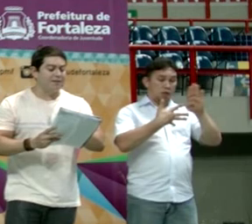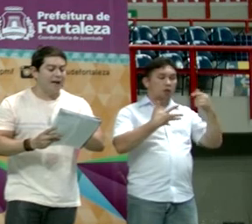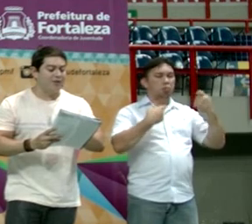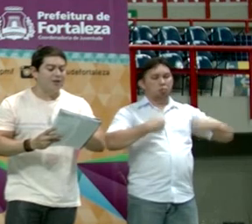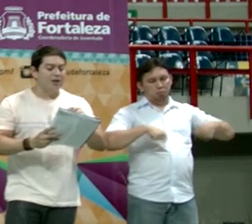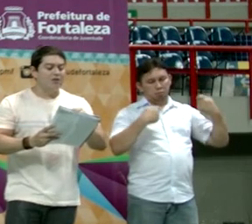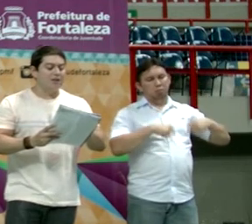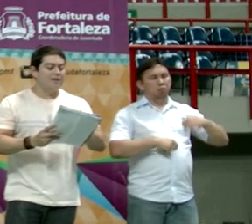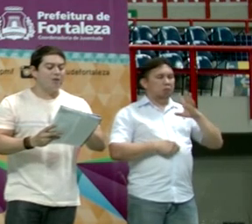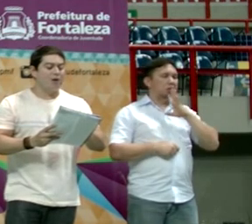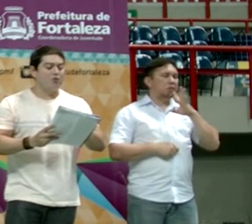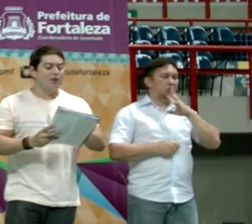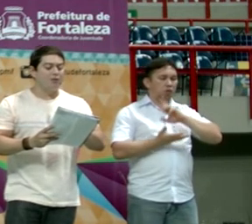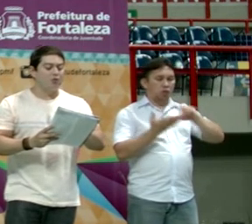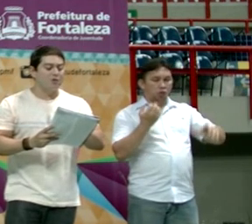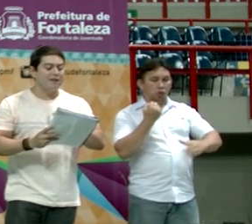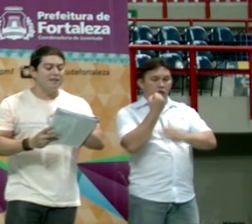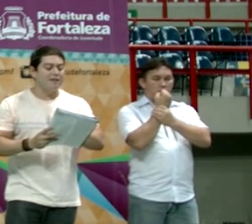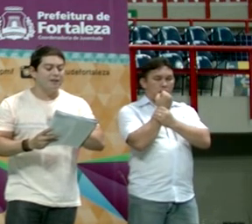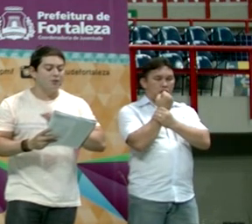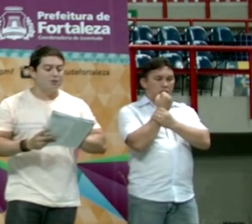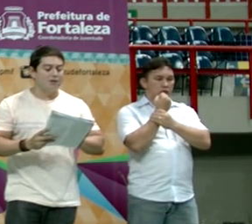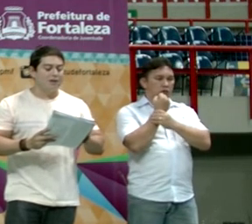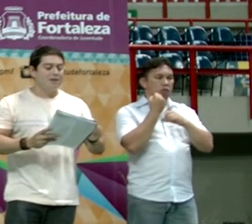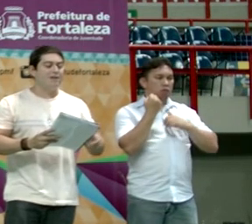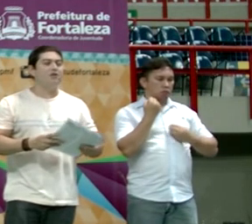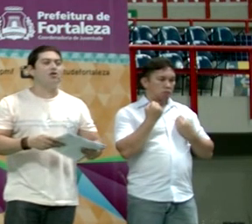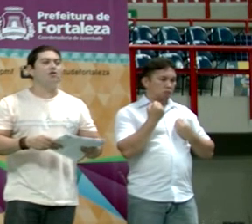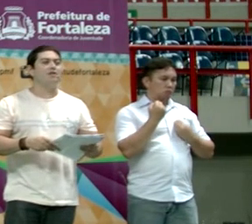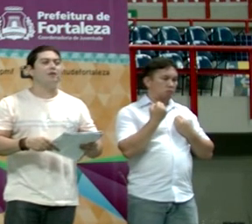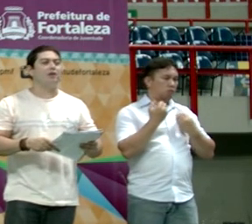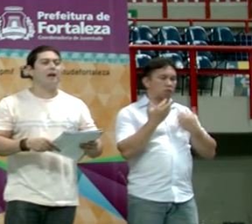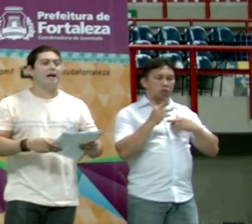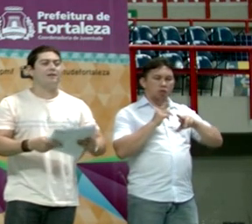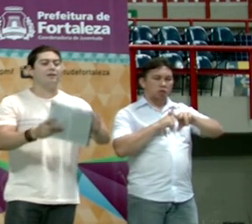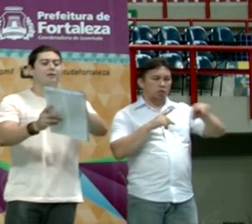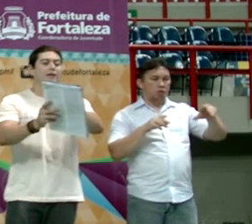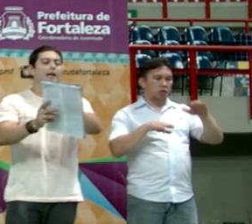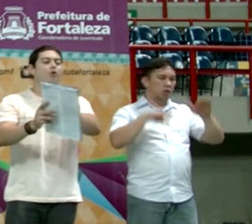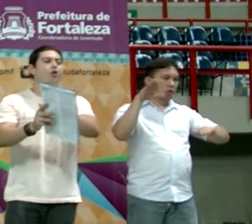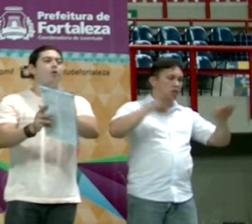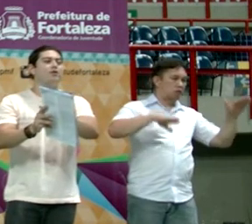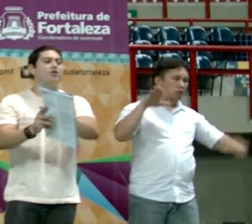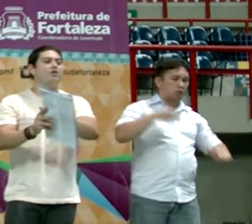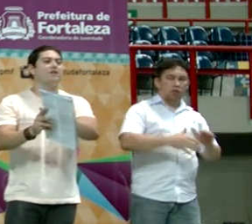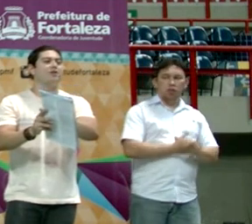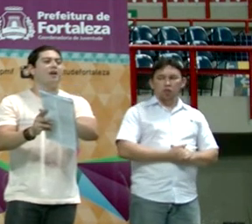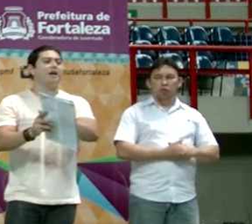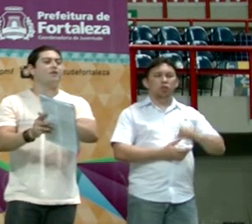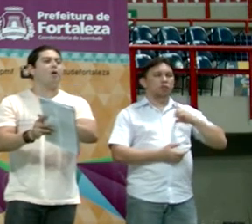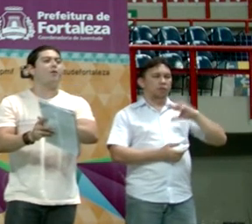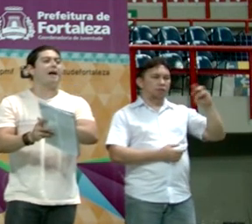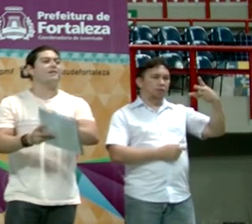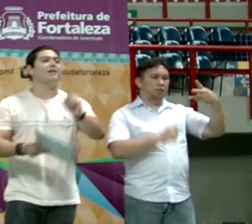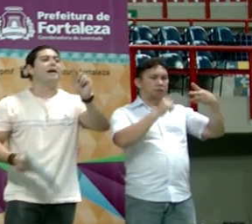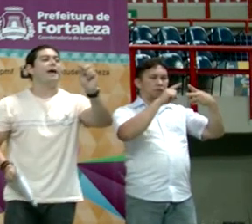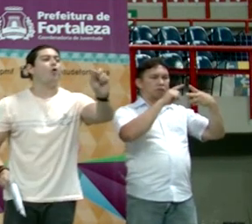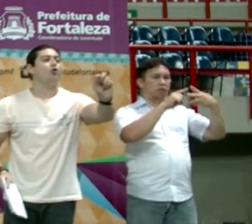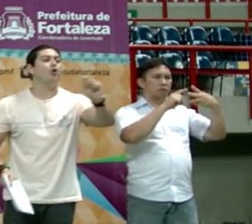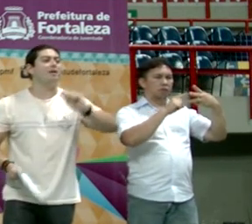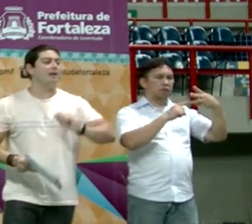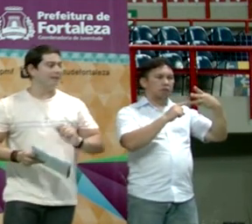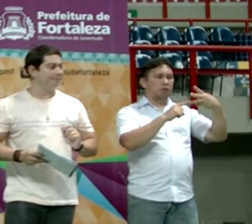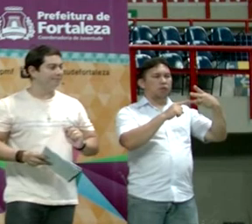reconhece a necessidade de assegurar o direito dos vencidos, sem distinção de classe. Ele colocou uma distinção de classe. Qual